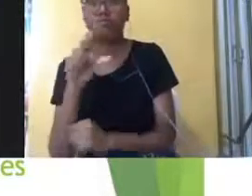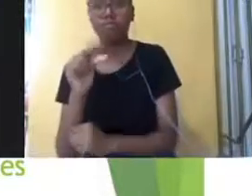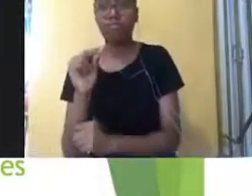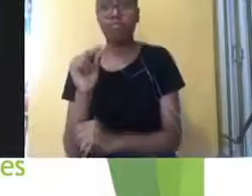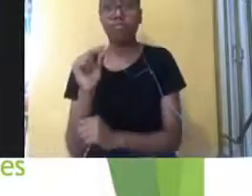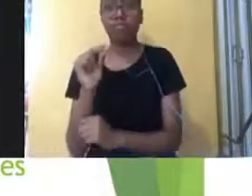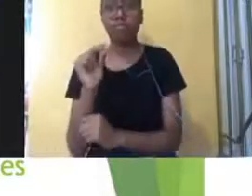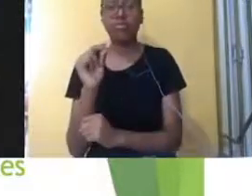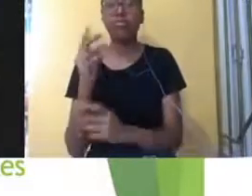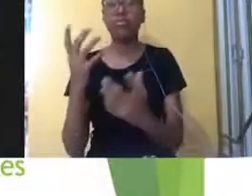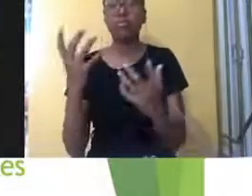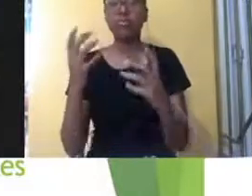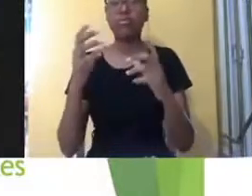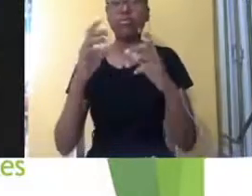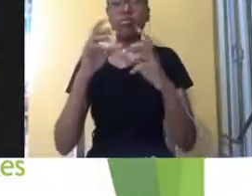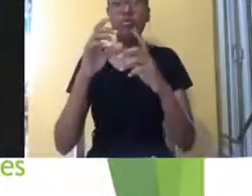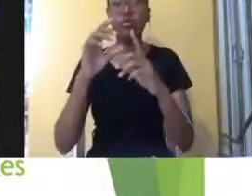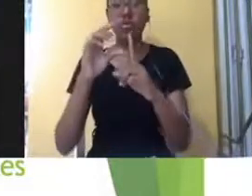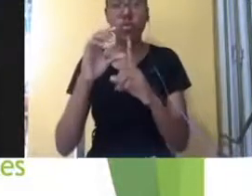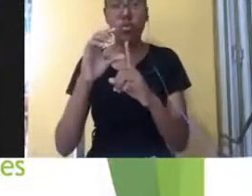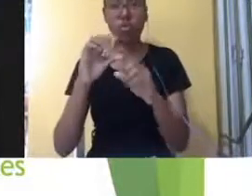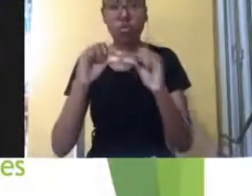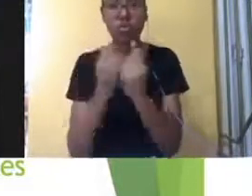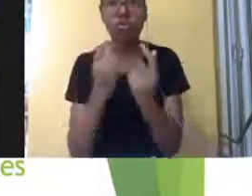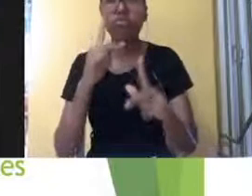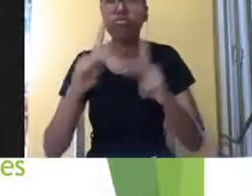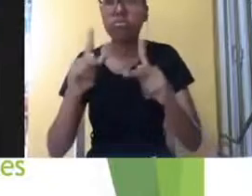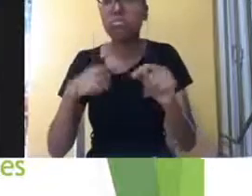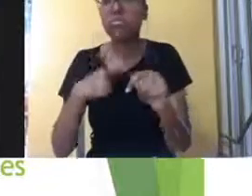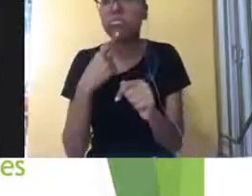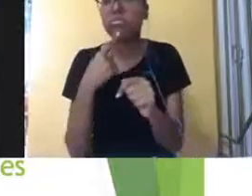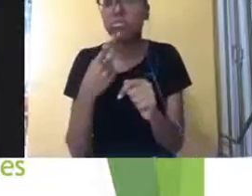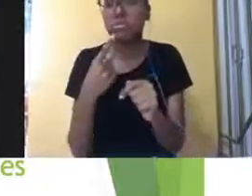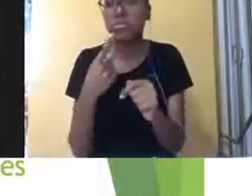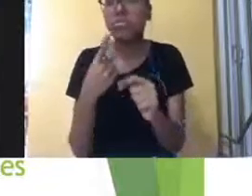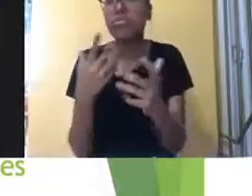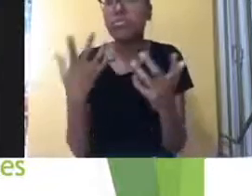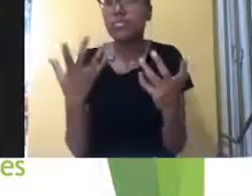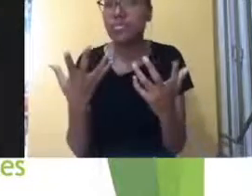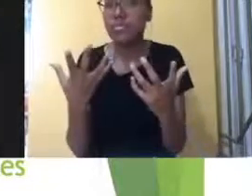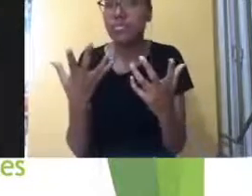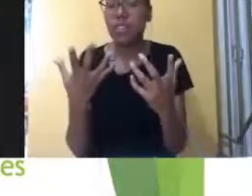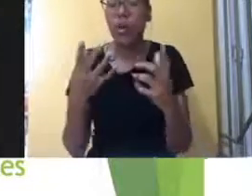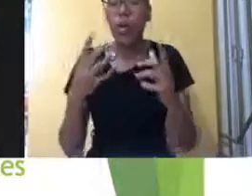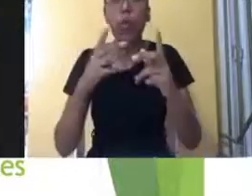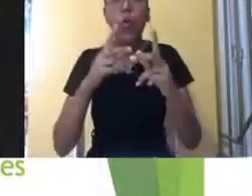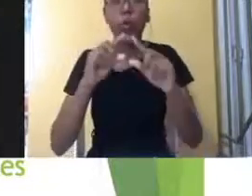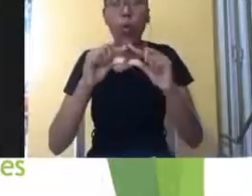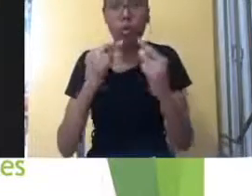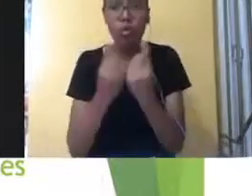yo digo, generalmente es una minoría lingüística